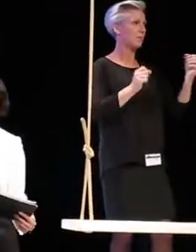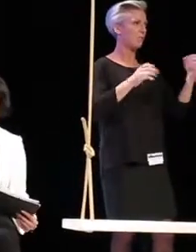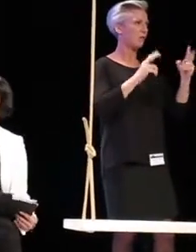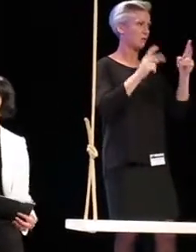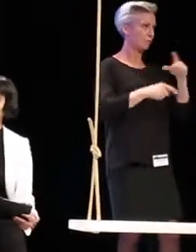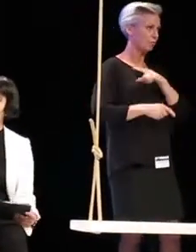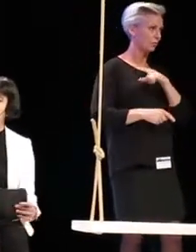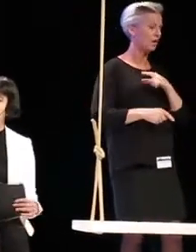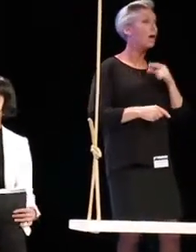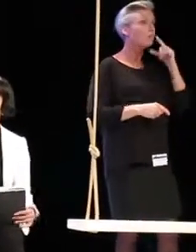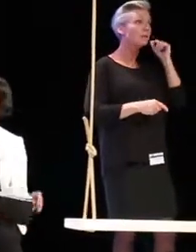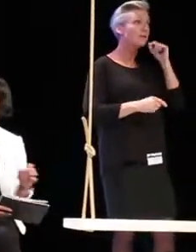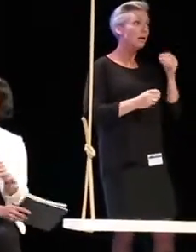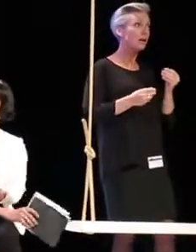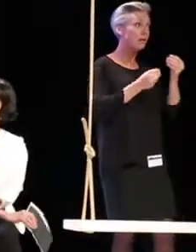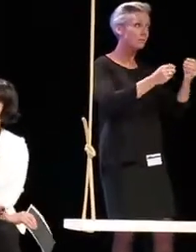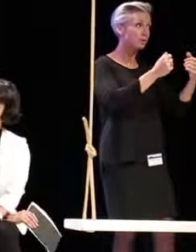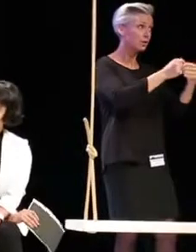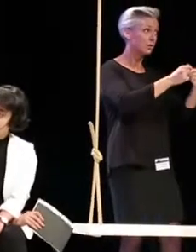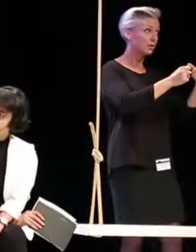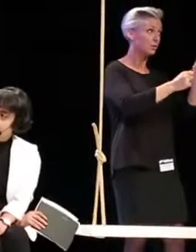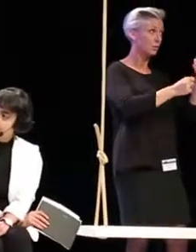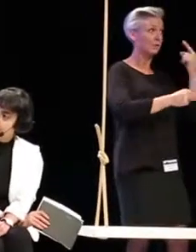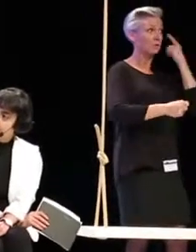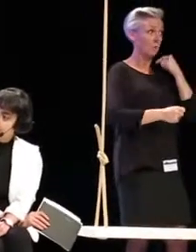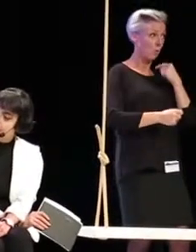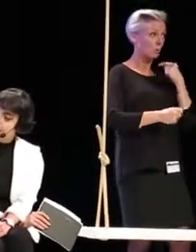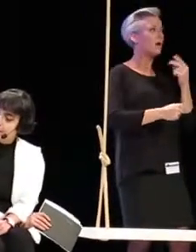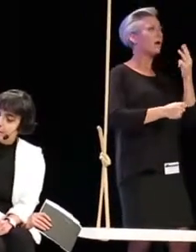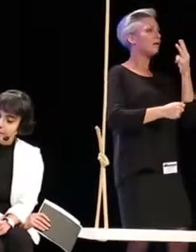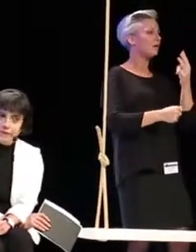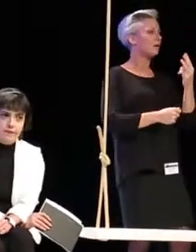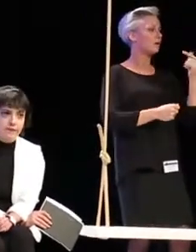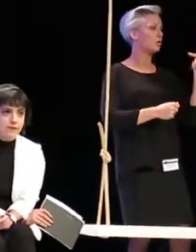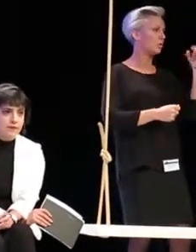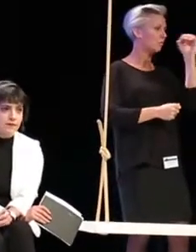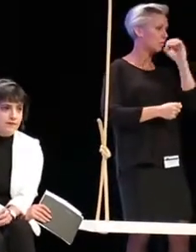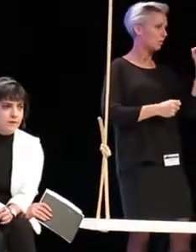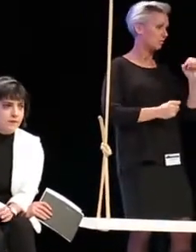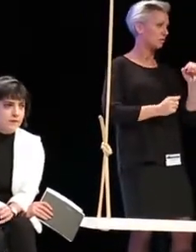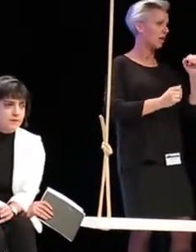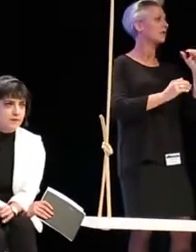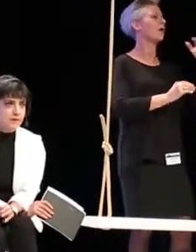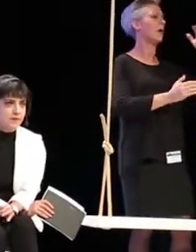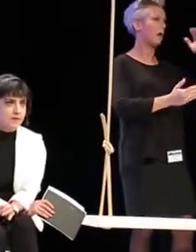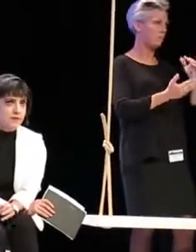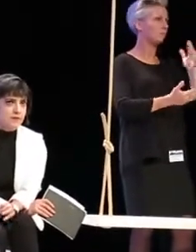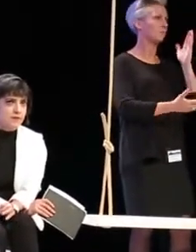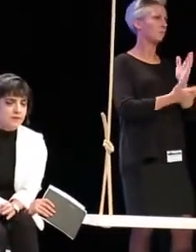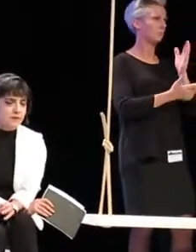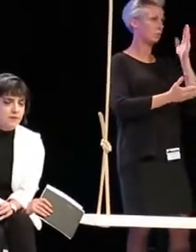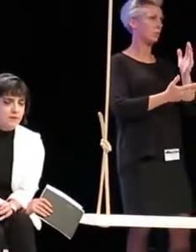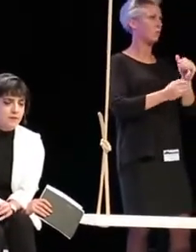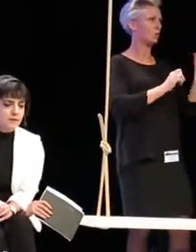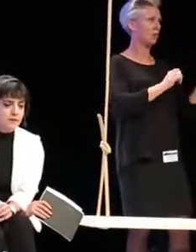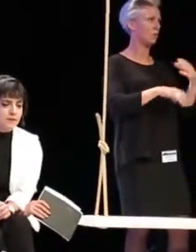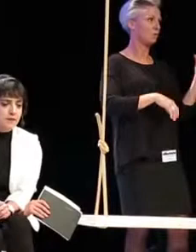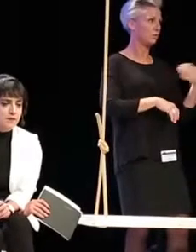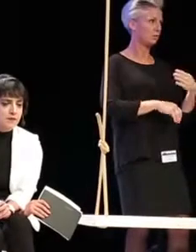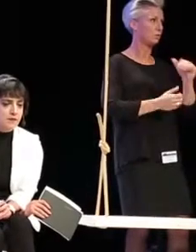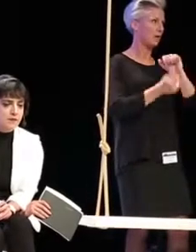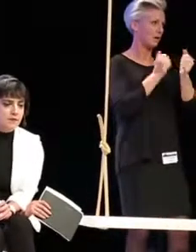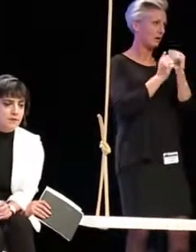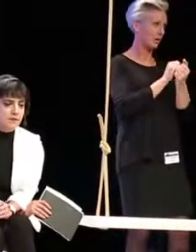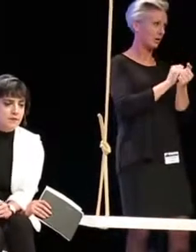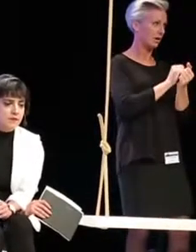Brasilien lämnade in sitt löfte igår, 37% absolut utsläppsminskning för 2030 jämfört med 2005. Tittar man på de siffrorna